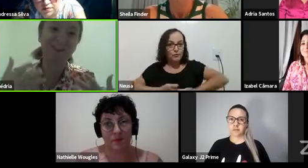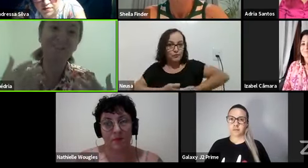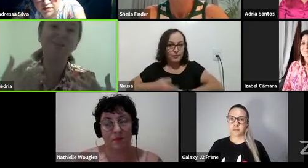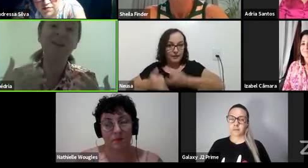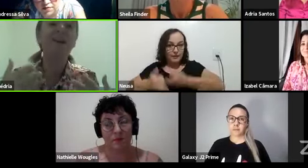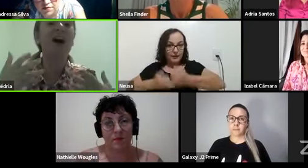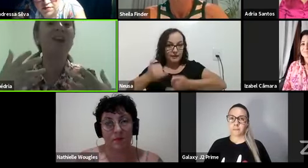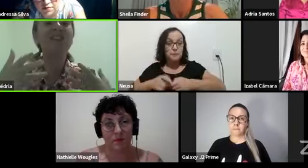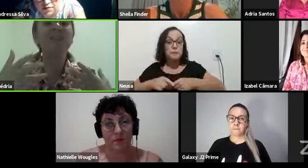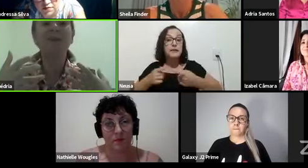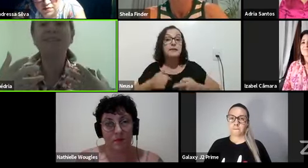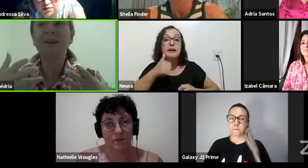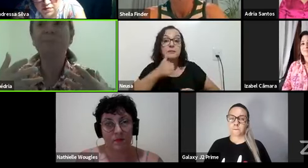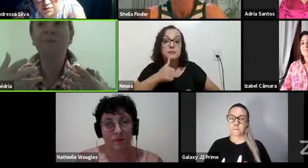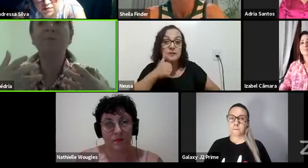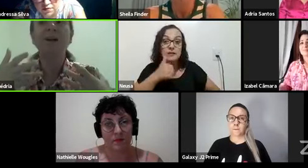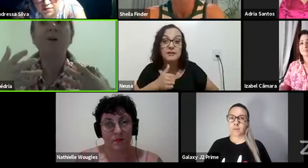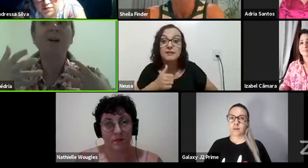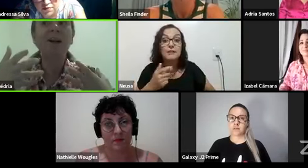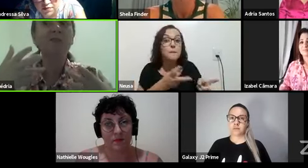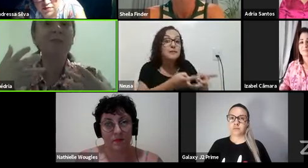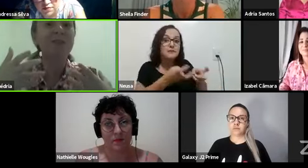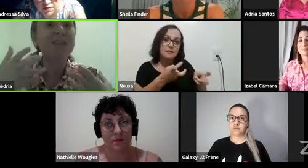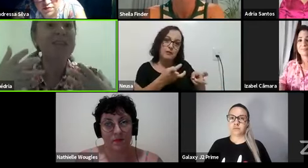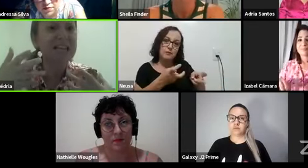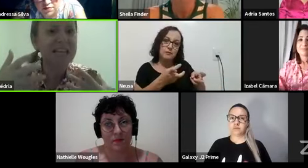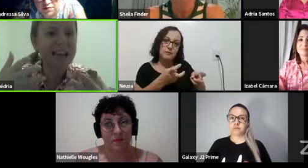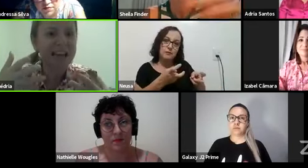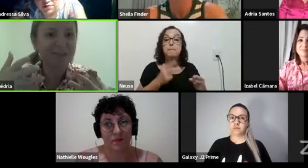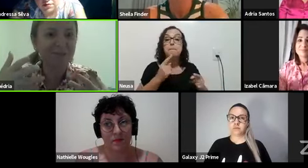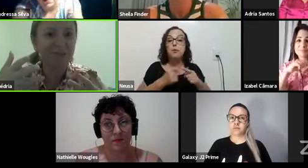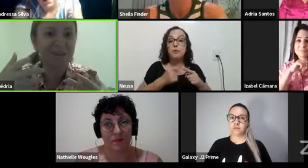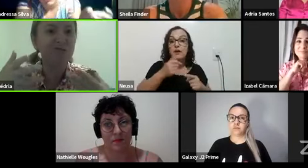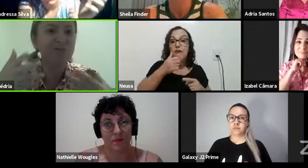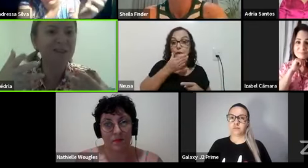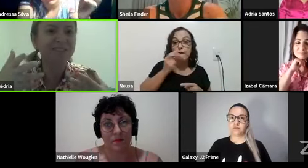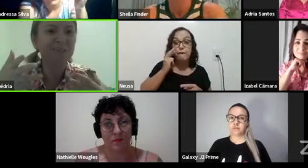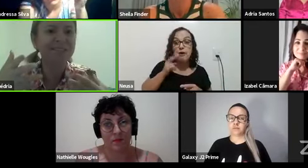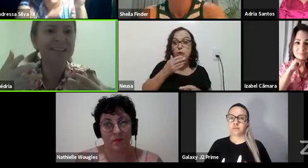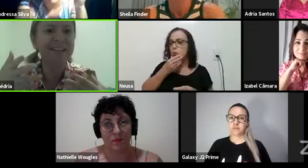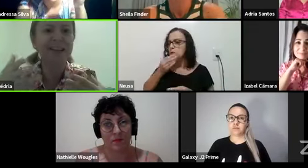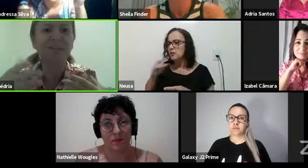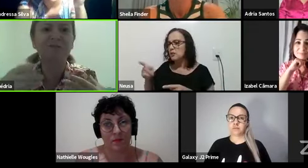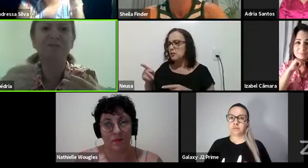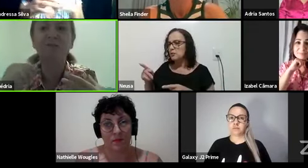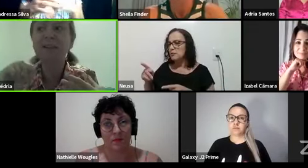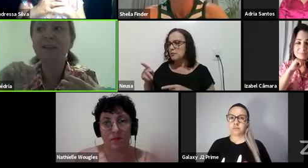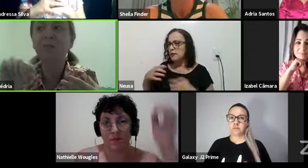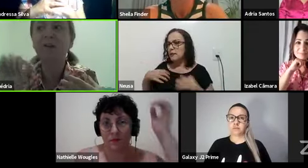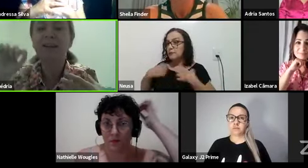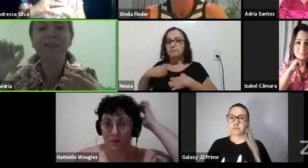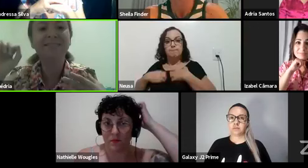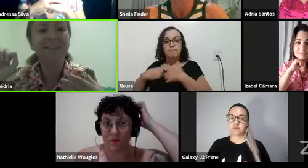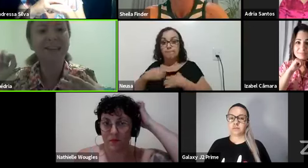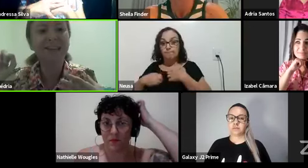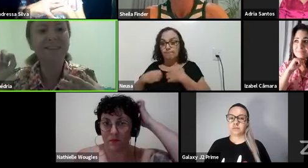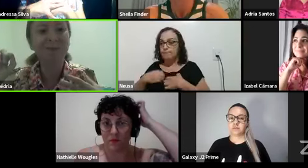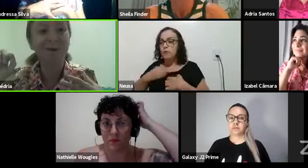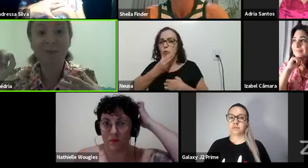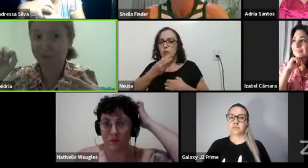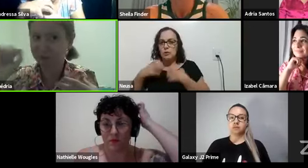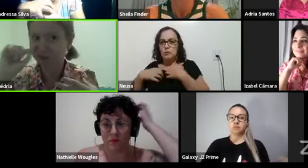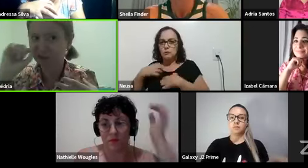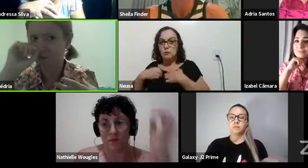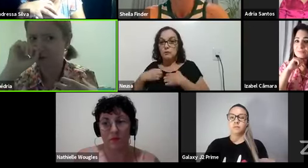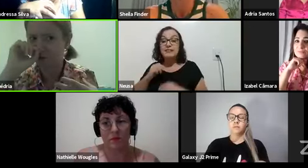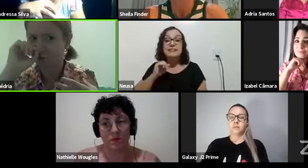É mais fácil. A gente, por exemplo, olha o menino irrequieto, né? Os meninos são mais irrequietos. O menino em silêncio